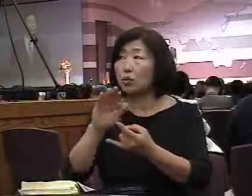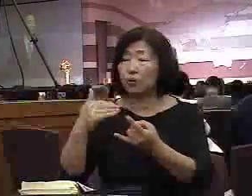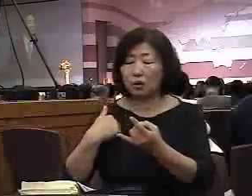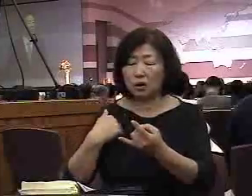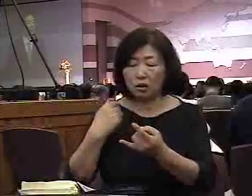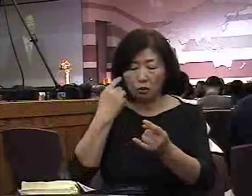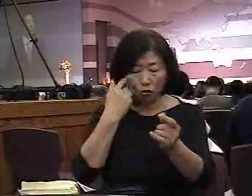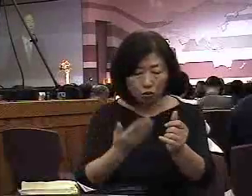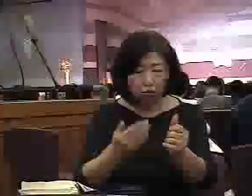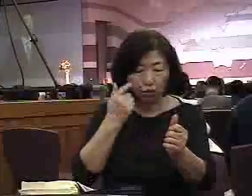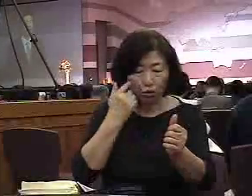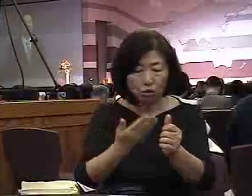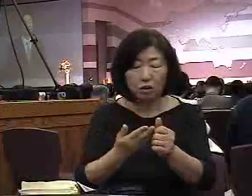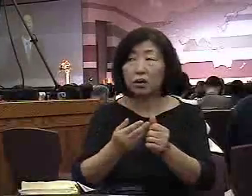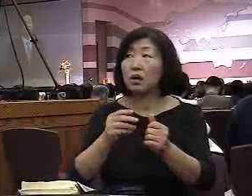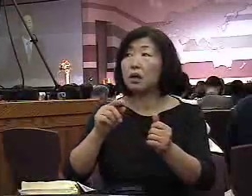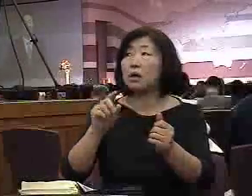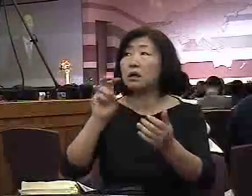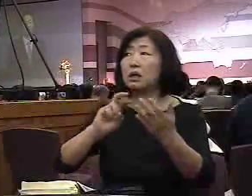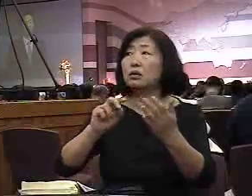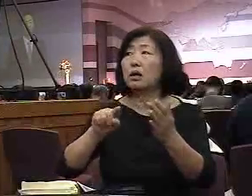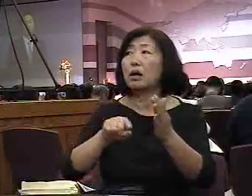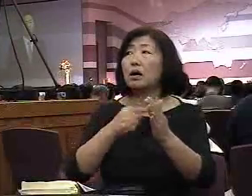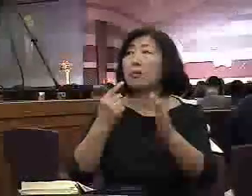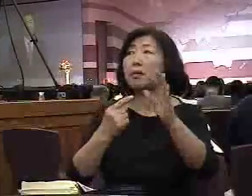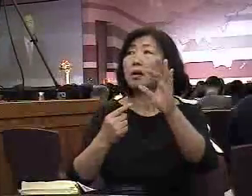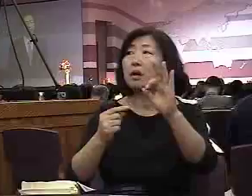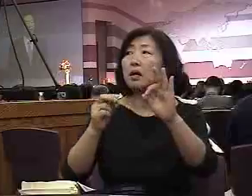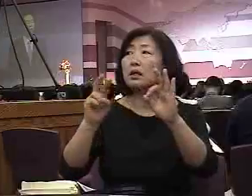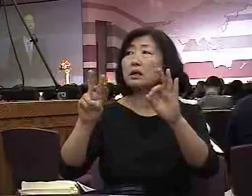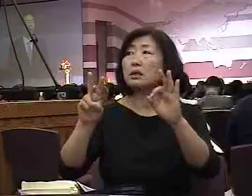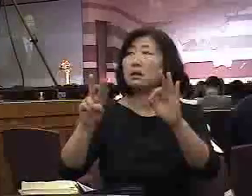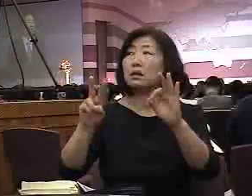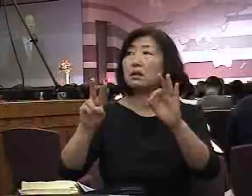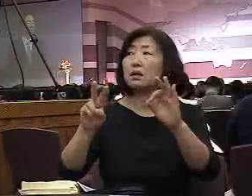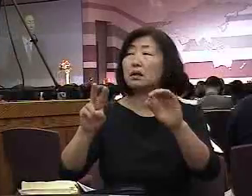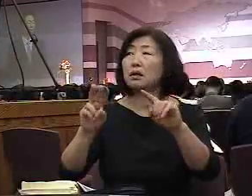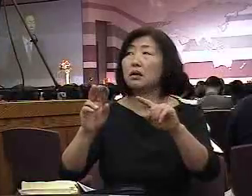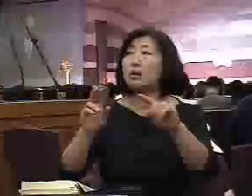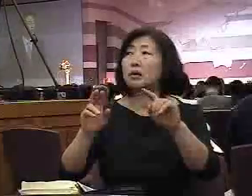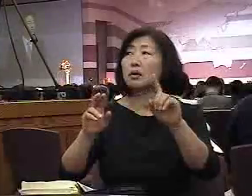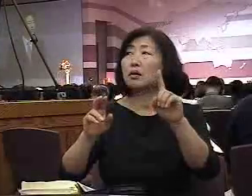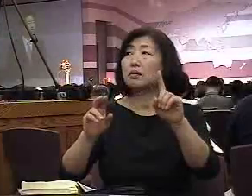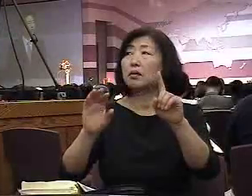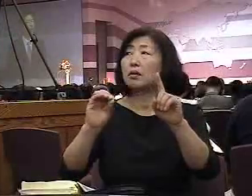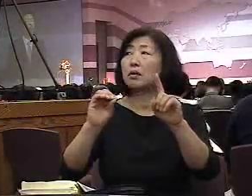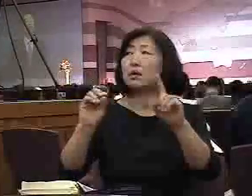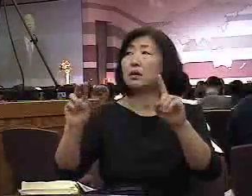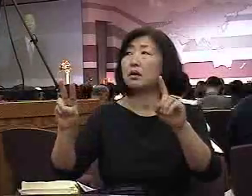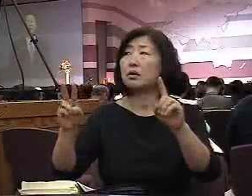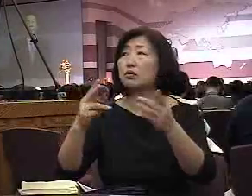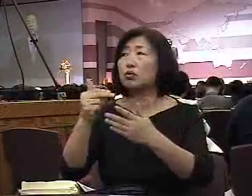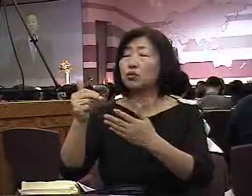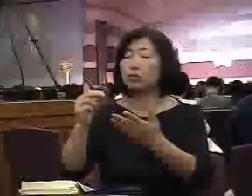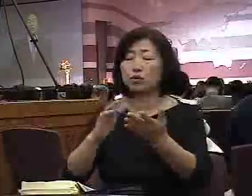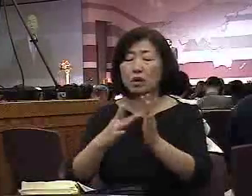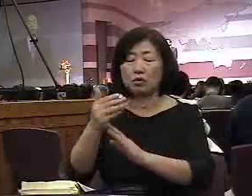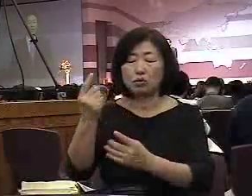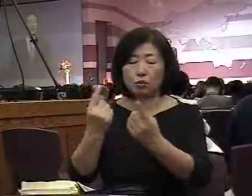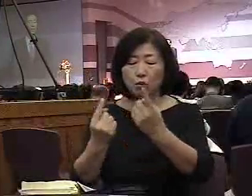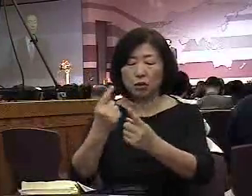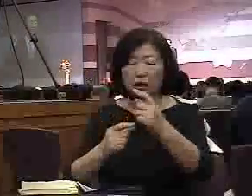물으시는 부분입니다. 찬송가 102장을 보면 그 찬송가 102장의 가사가 바로 그런 것입니다. 주 예수보다